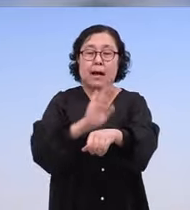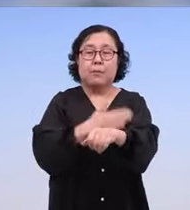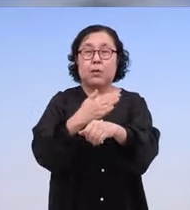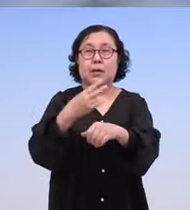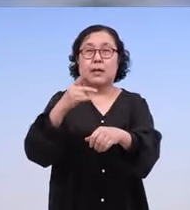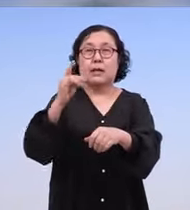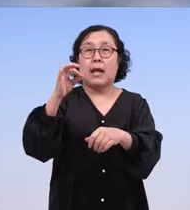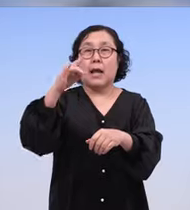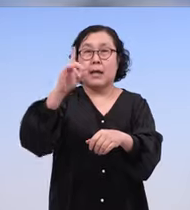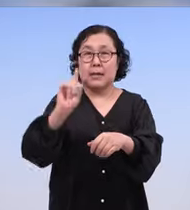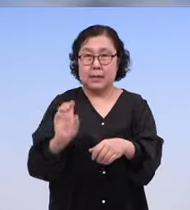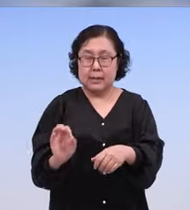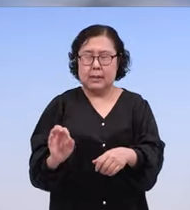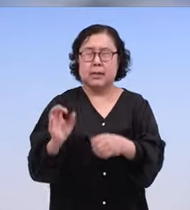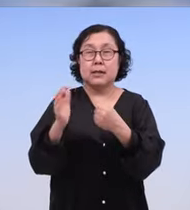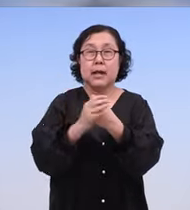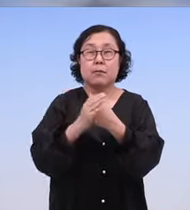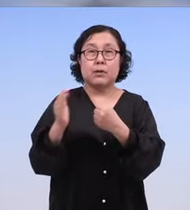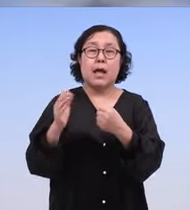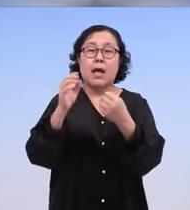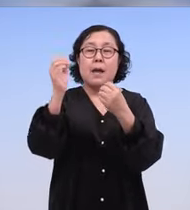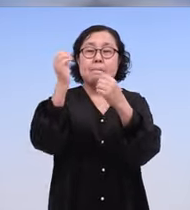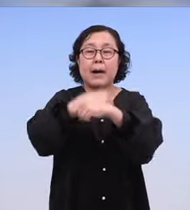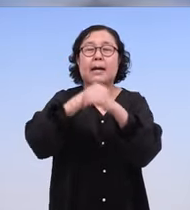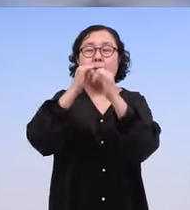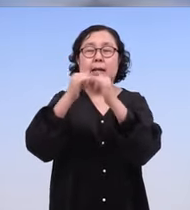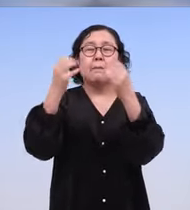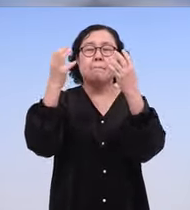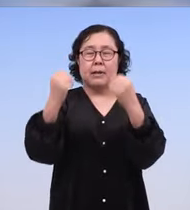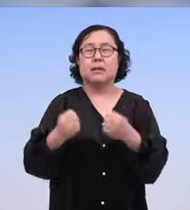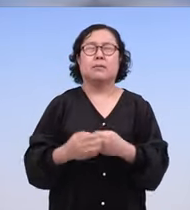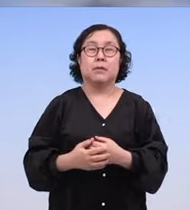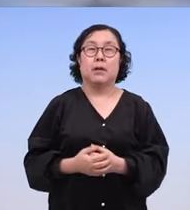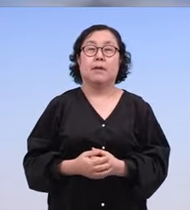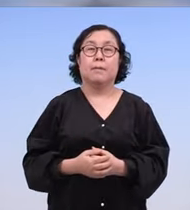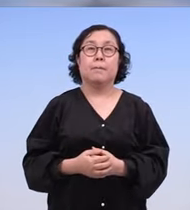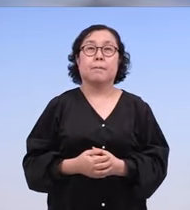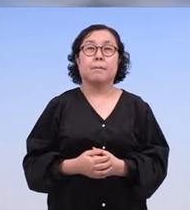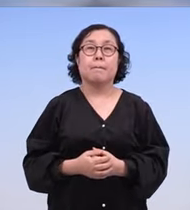많다. 이것이 얼마나 저에게 이 지침이 되는지 모르겠는 겁니다.